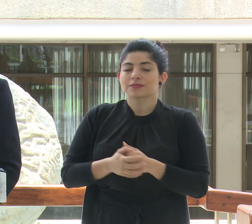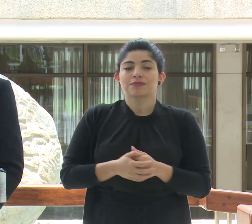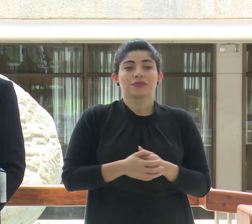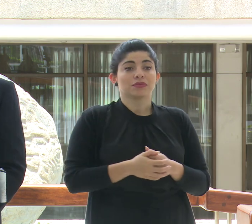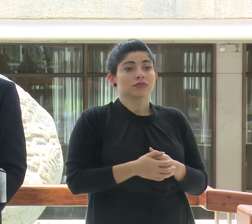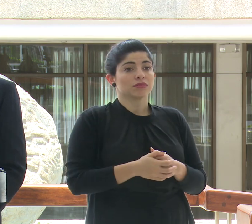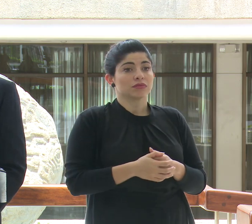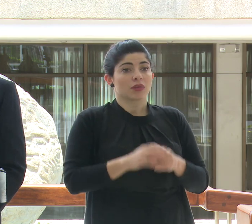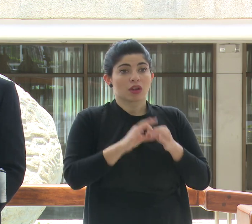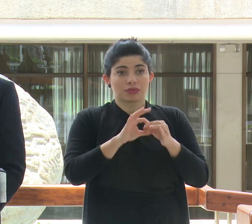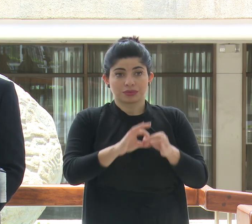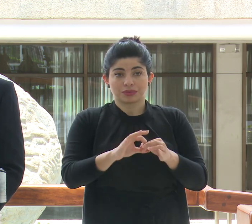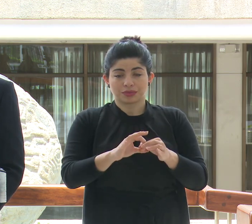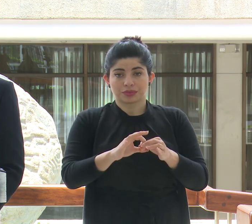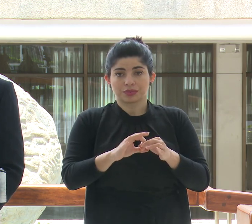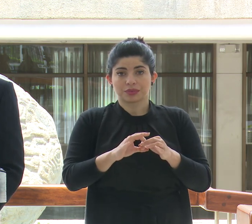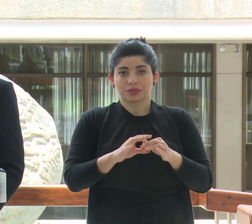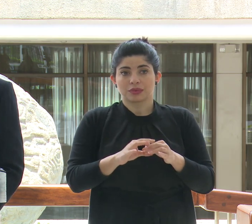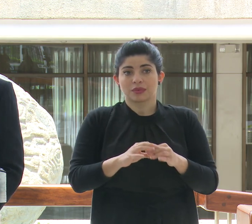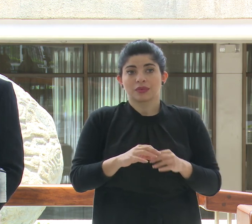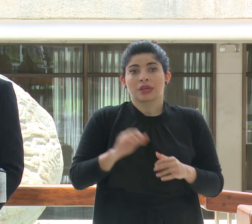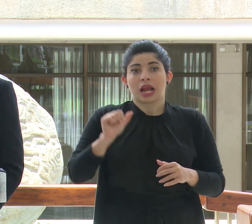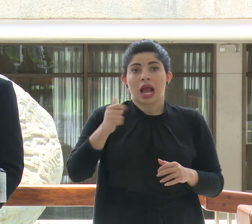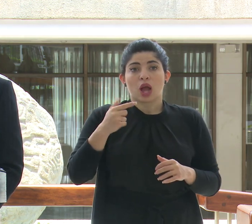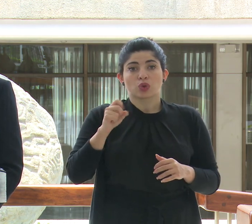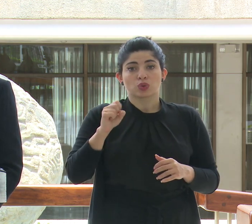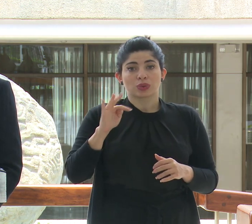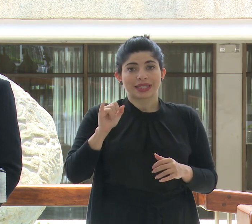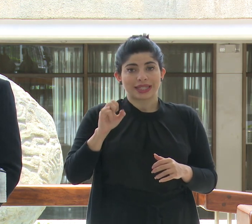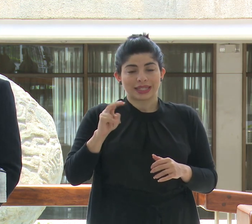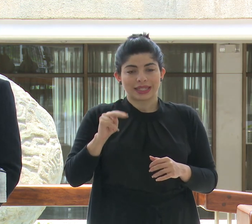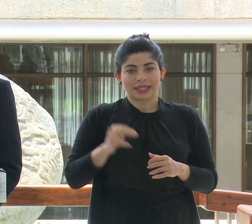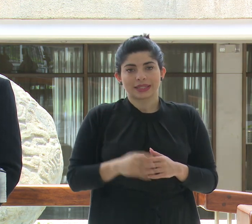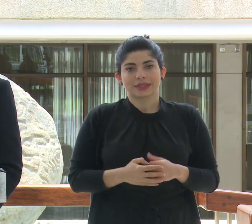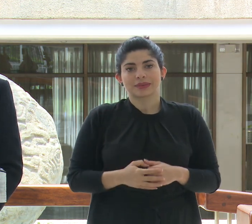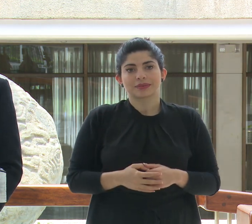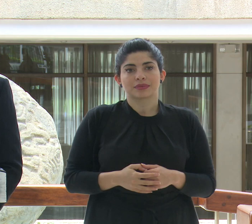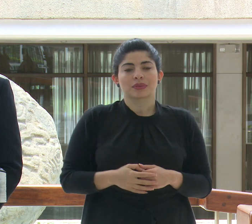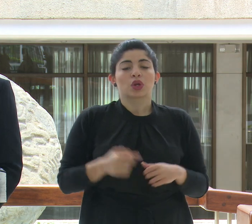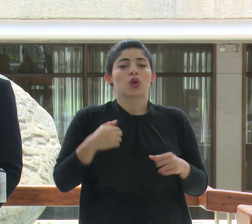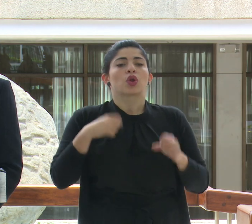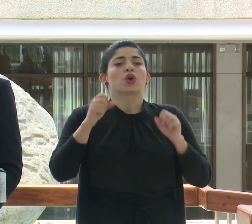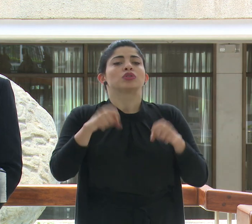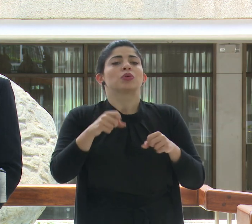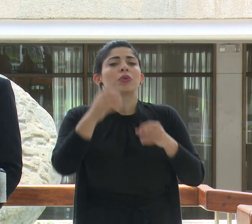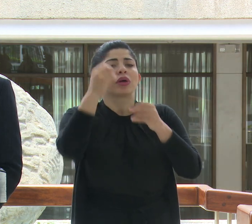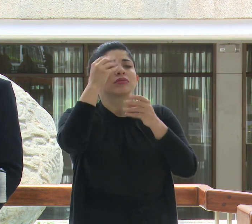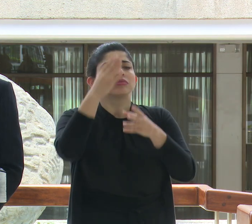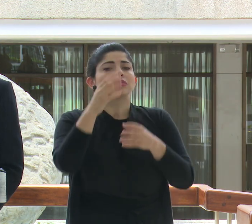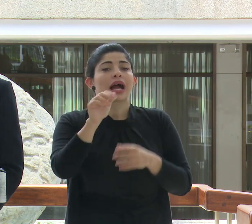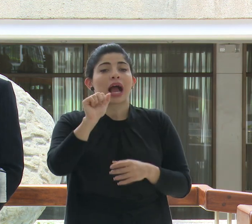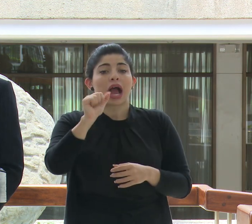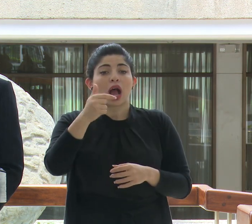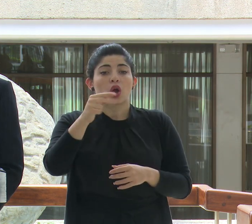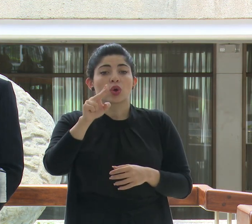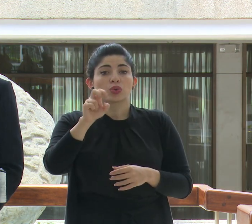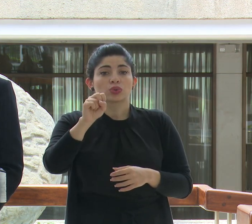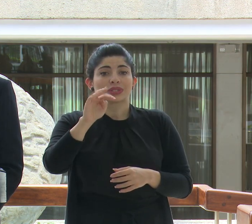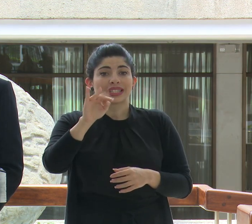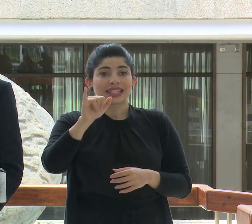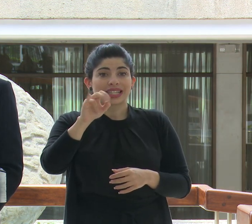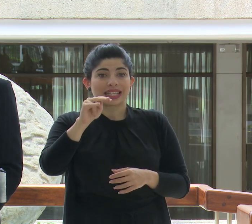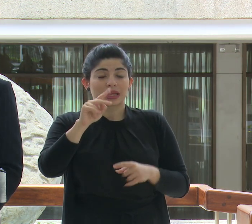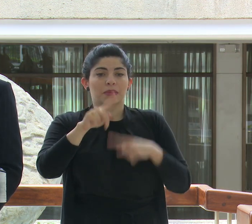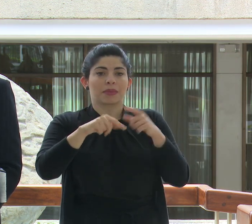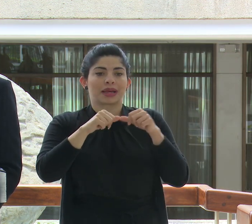en relación a don Agustín, lo que puedo adelantar es que Agustín